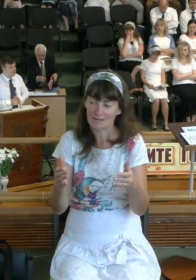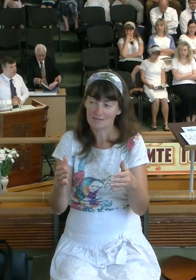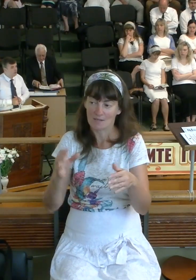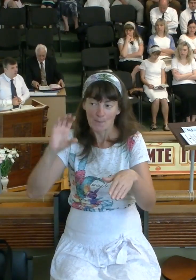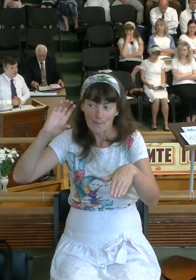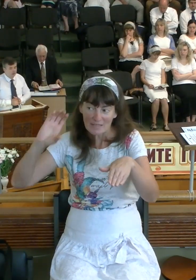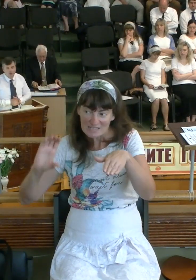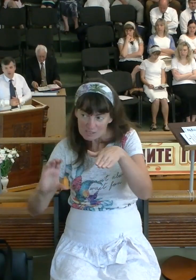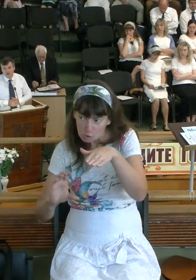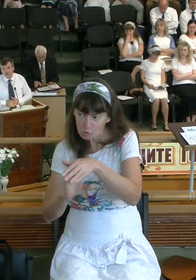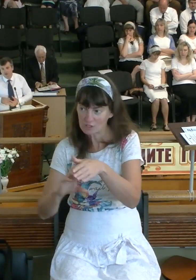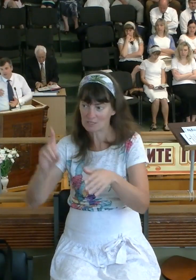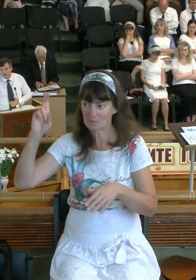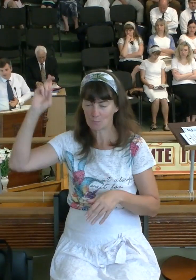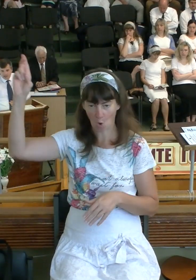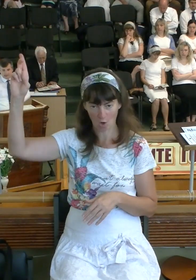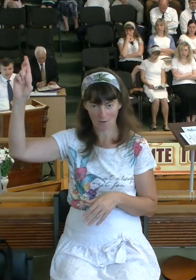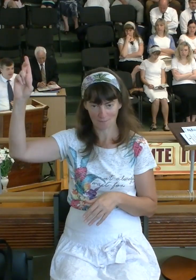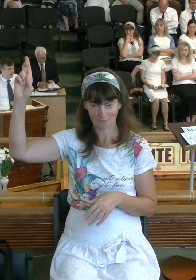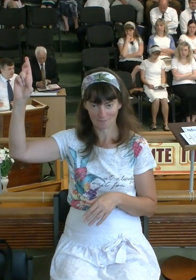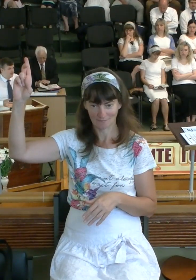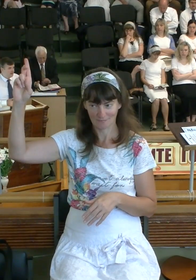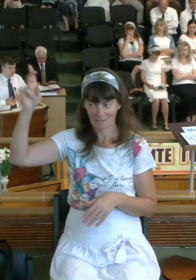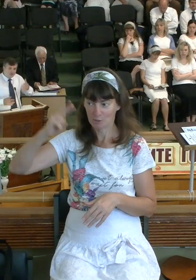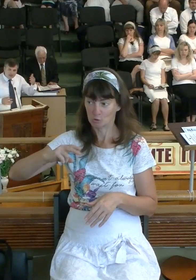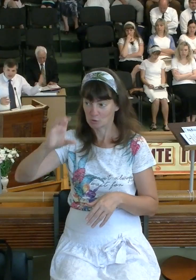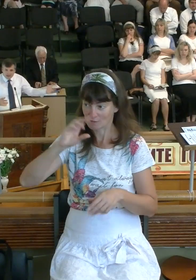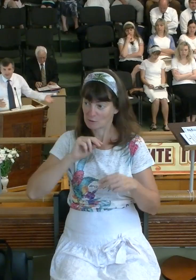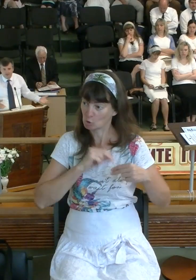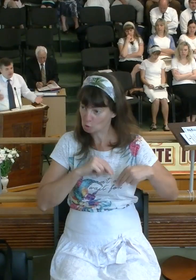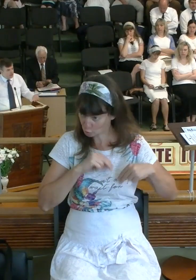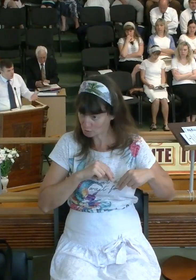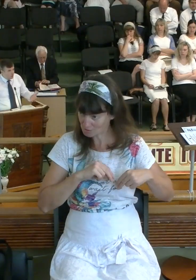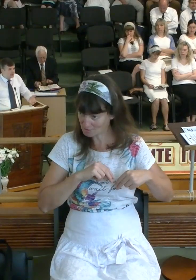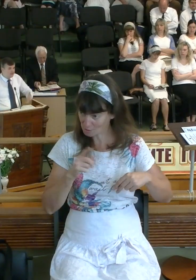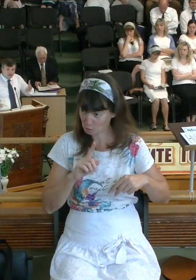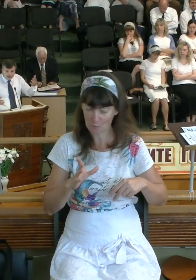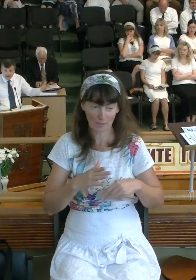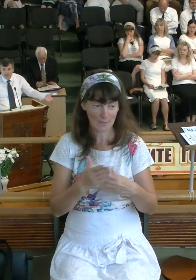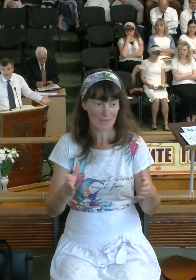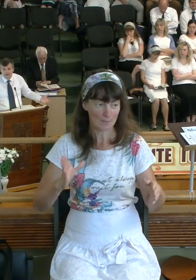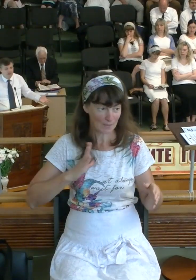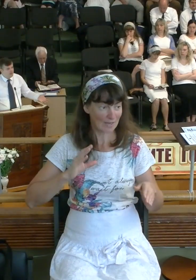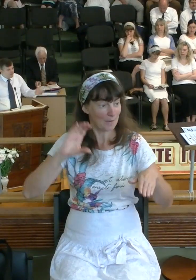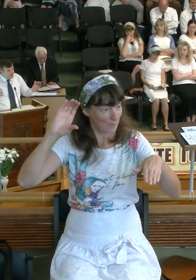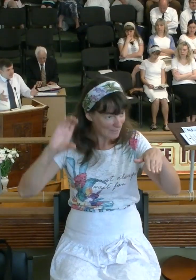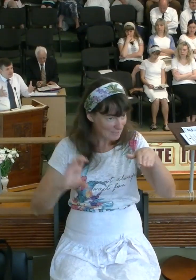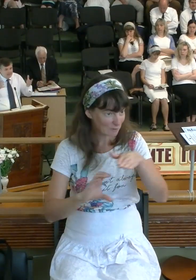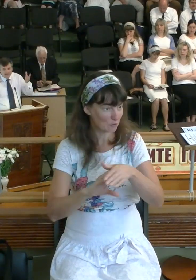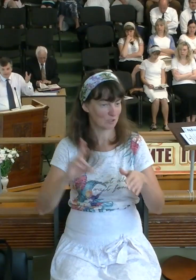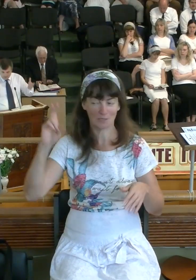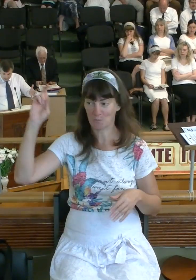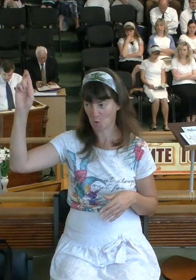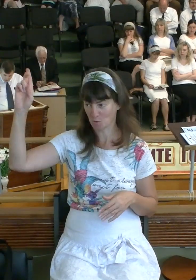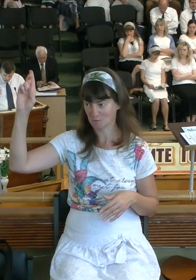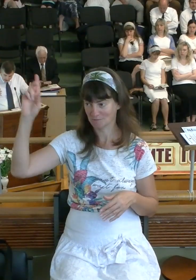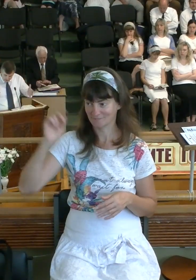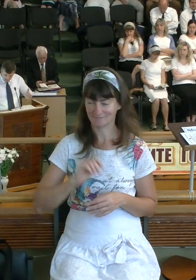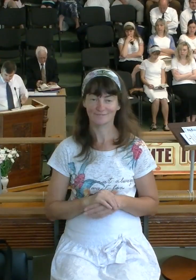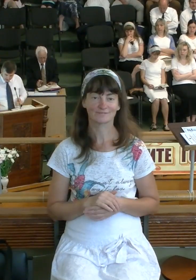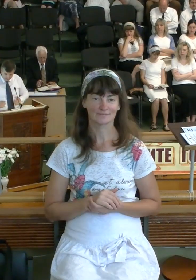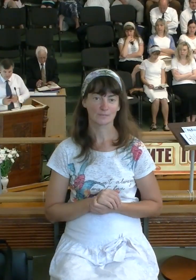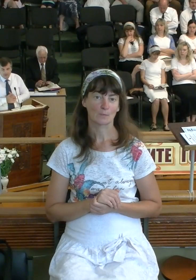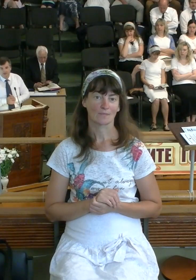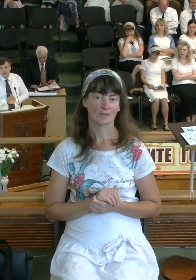тот же самый Дух, который жил в Моисее, в Илии, в Гедеоне, в Бараке, во всех тех